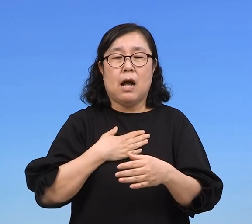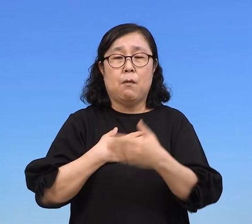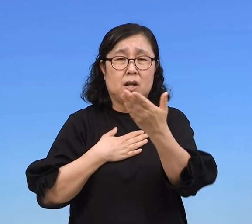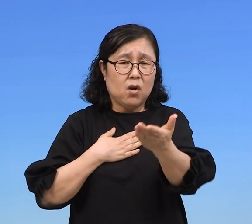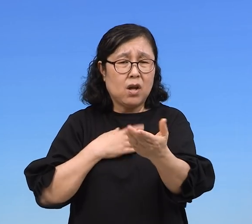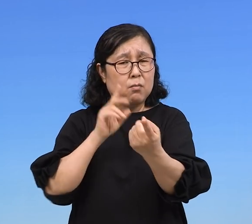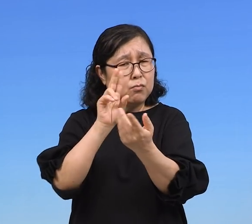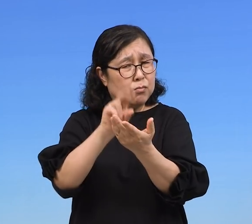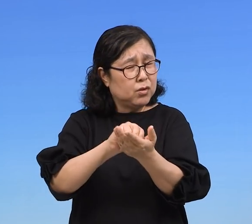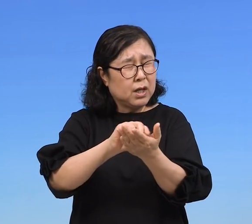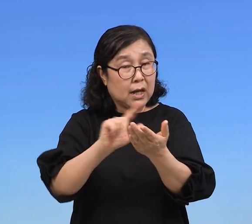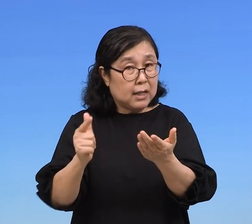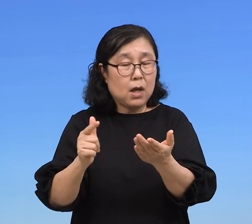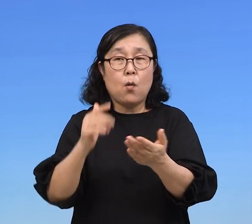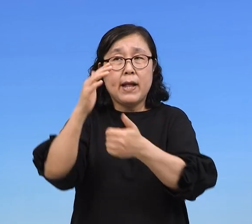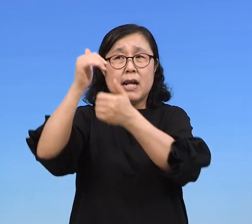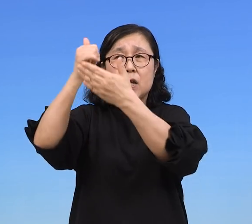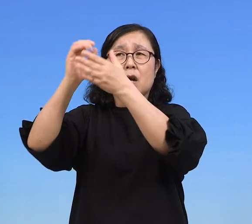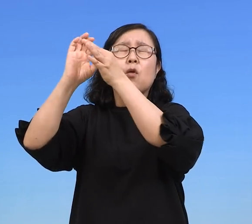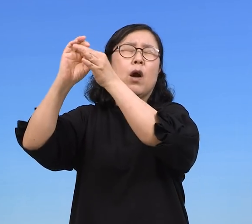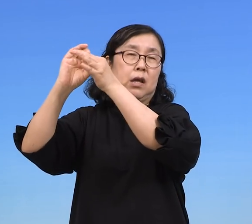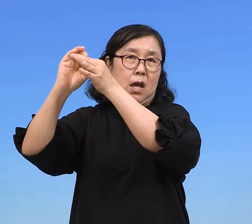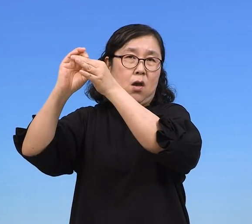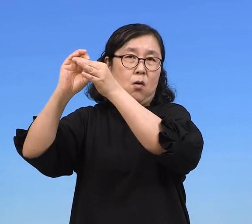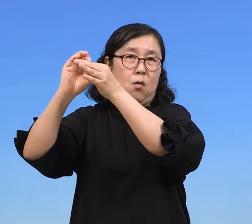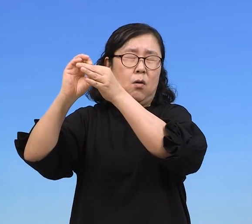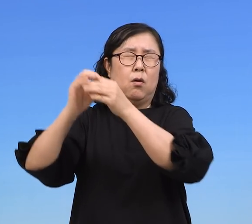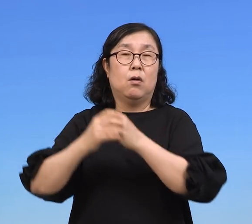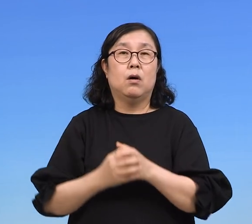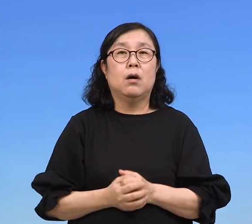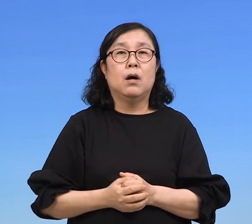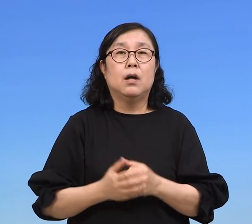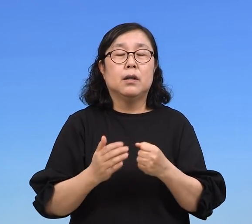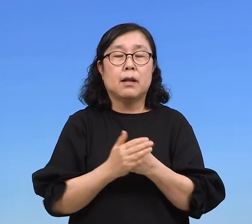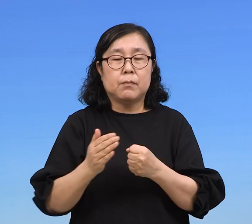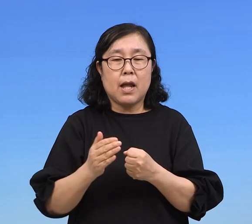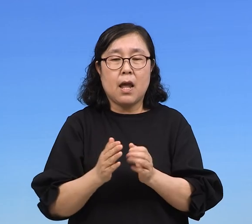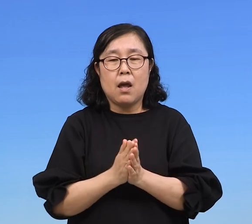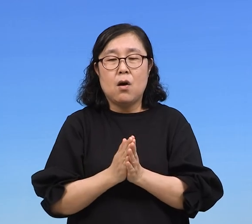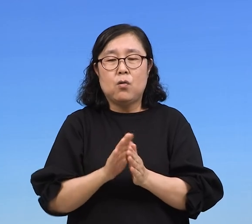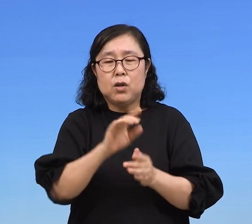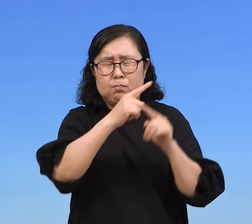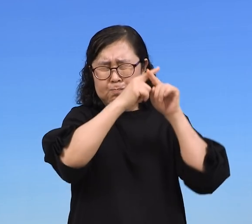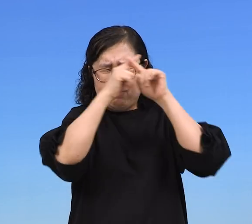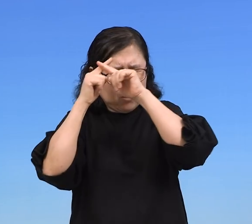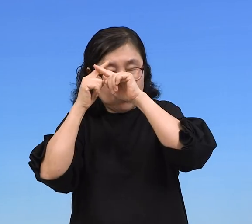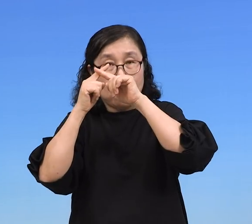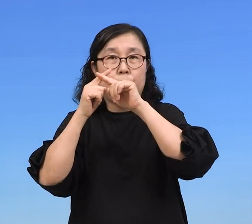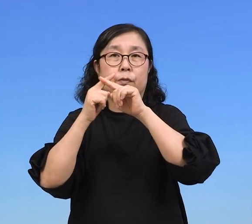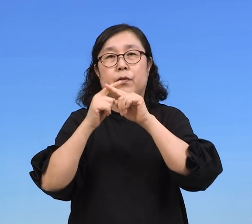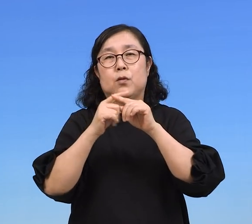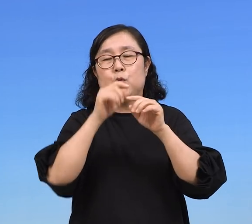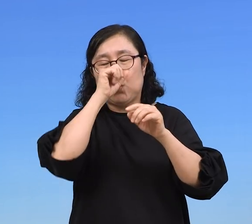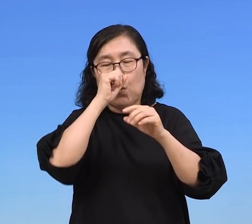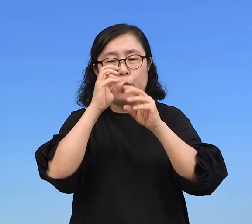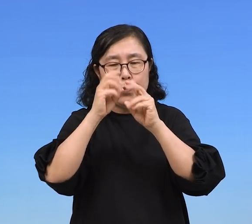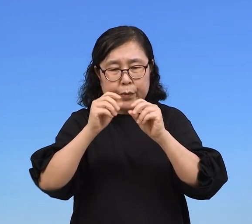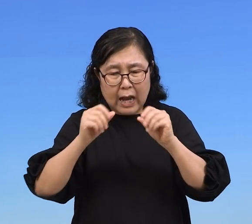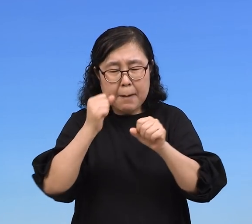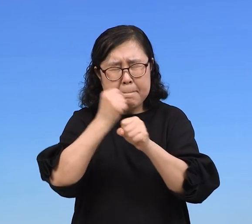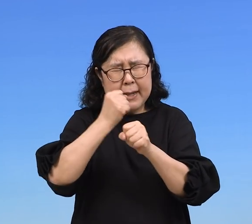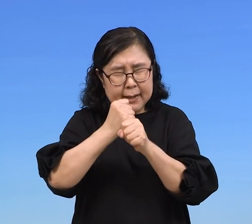이건 나와 너의 문제가 아니라 하나님과의 문제예요. 이유야를 막론하고 옥토가 돼야 돼요.